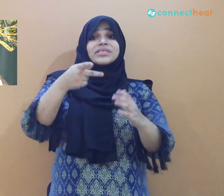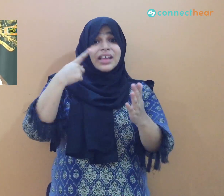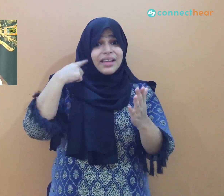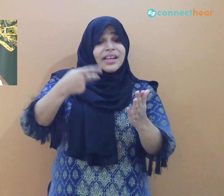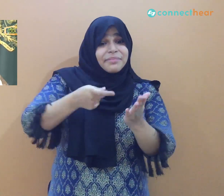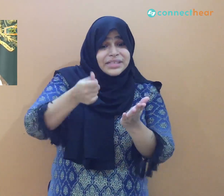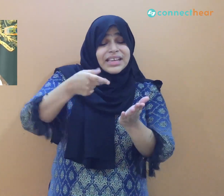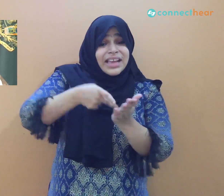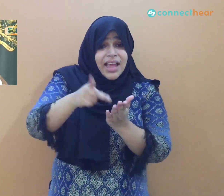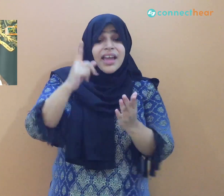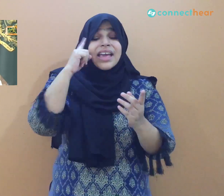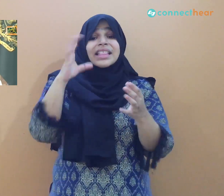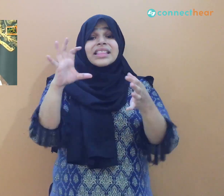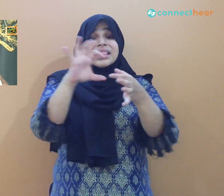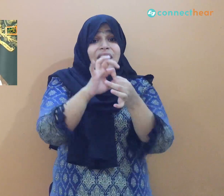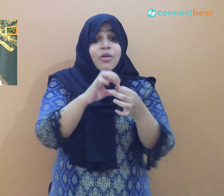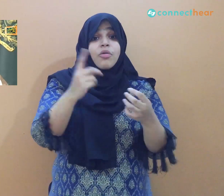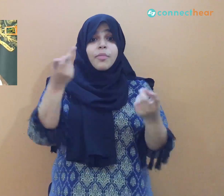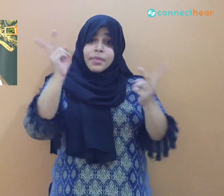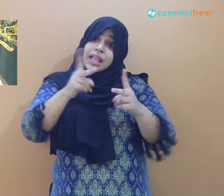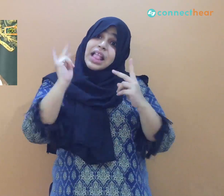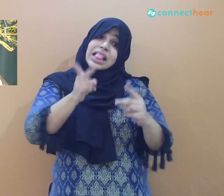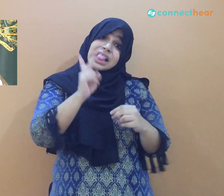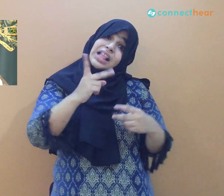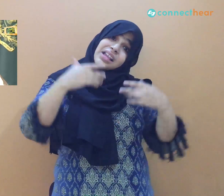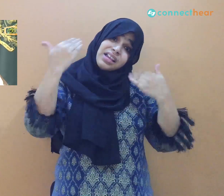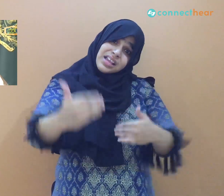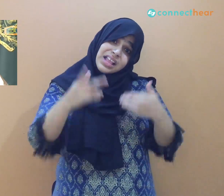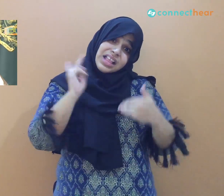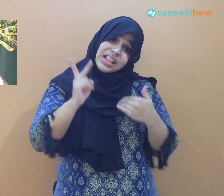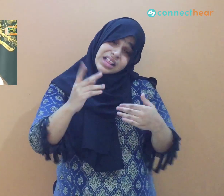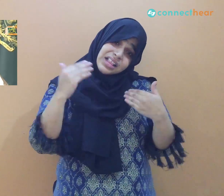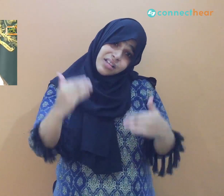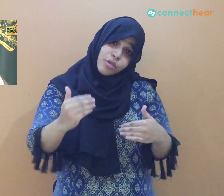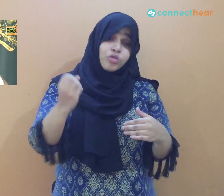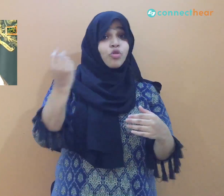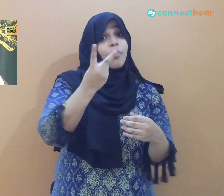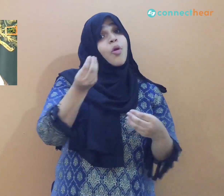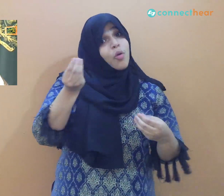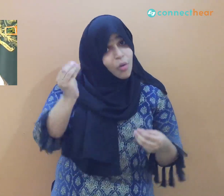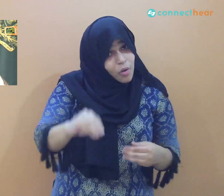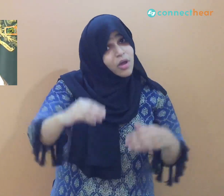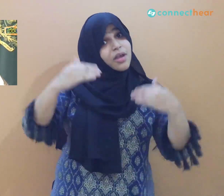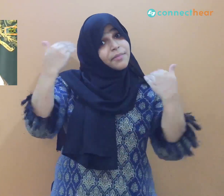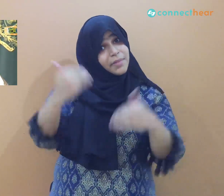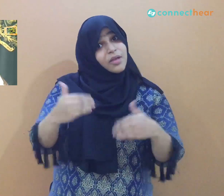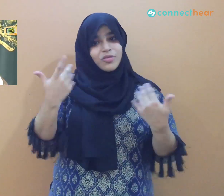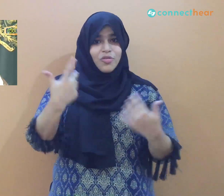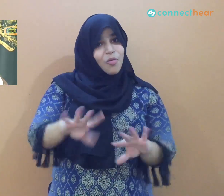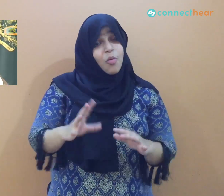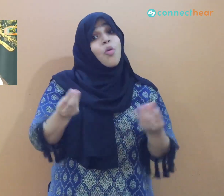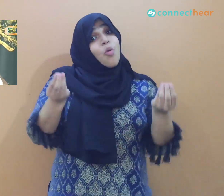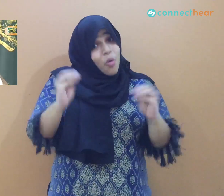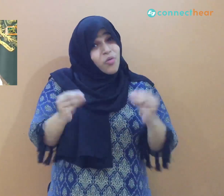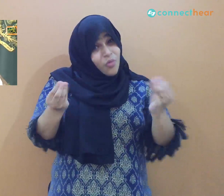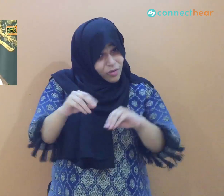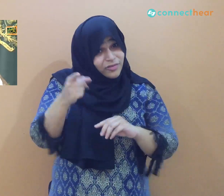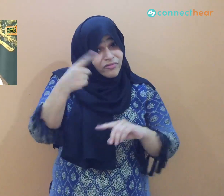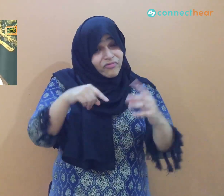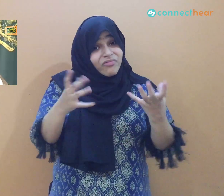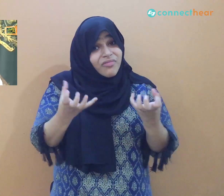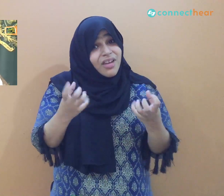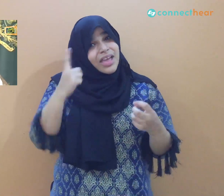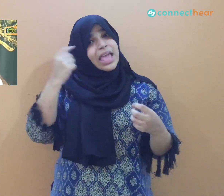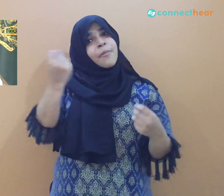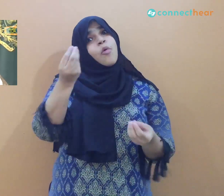پاکستان کے ہم لوگوں کو مسلسل لاک ڈاؤن رکھیں؟ آگے 2 مہینے لاک ڈاؤن ہو چکا ہے، تو کیا 1 مہینہ